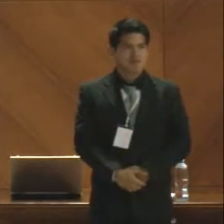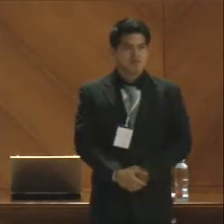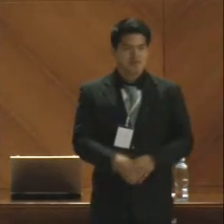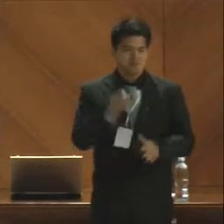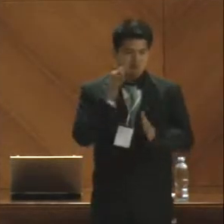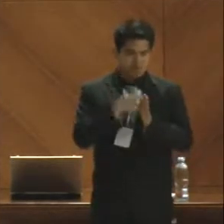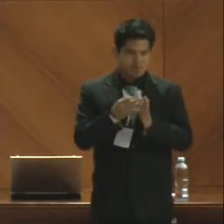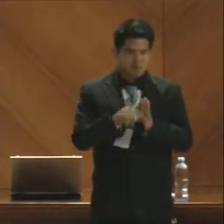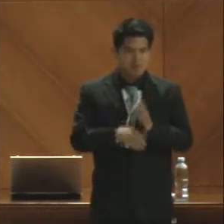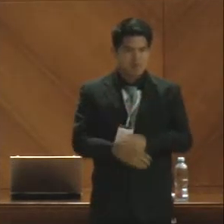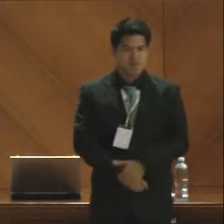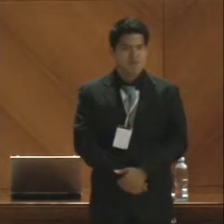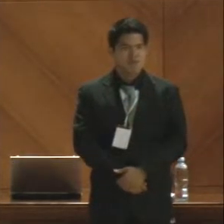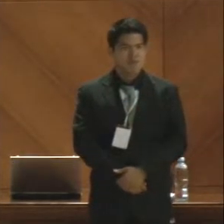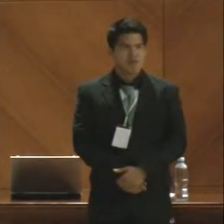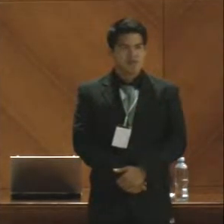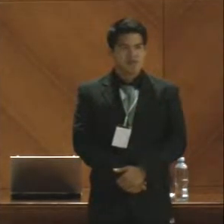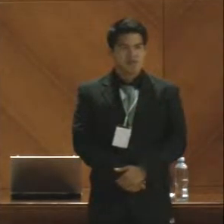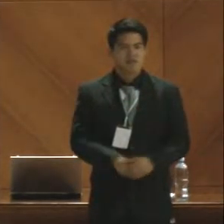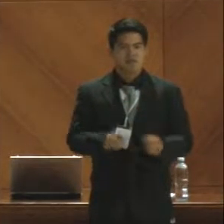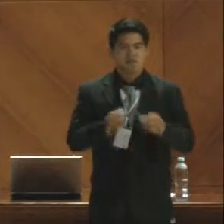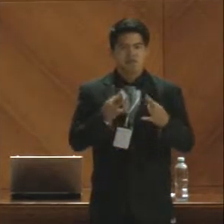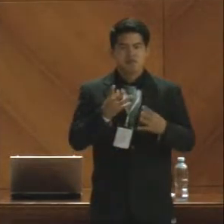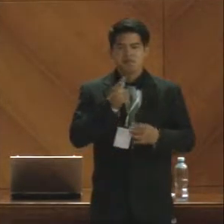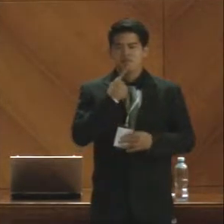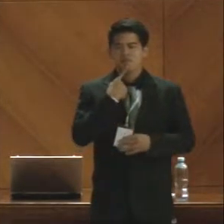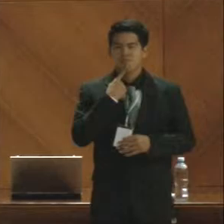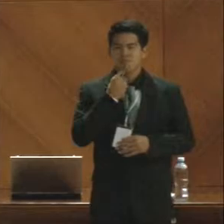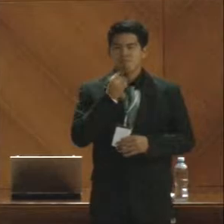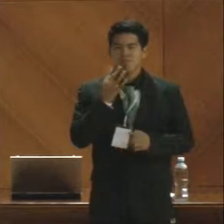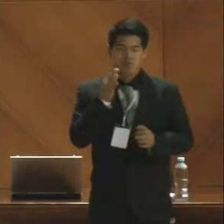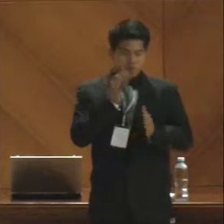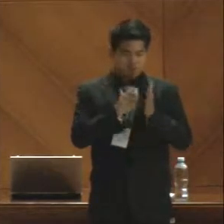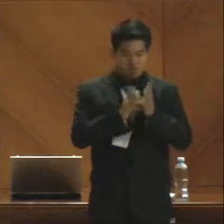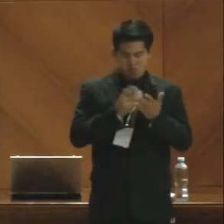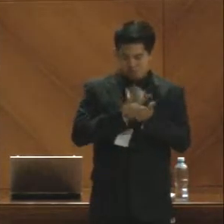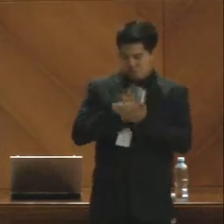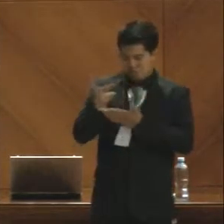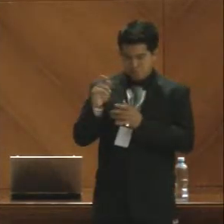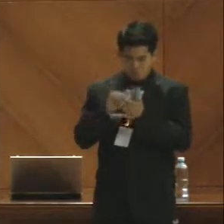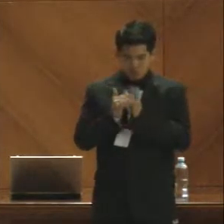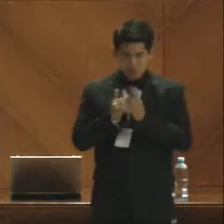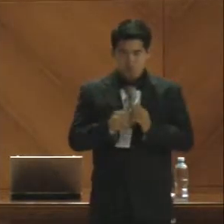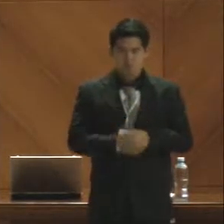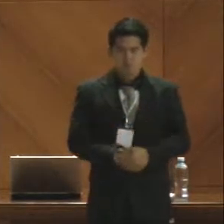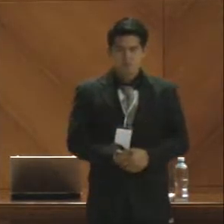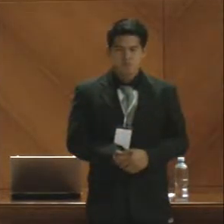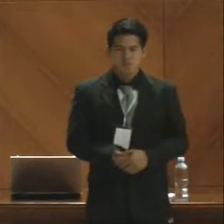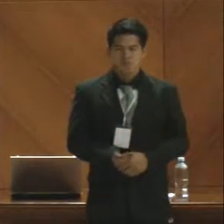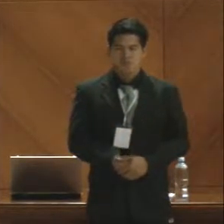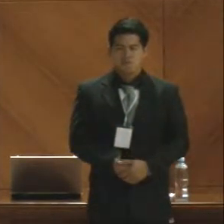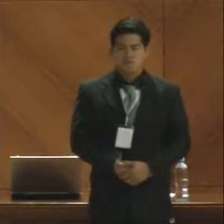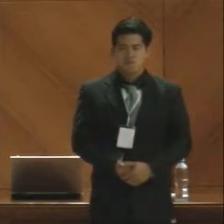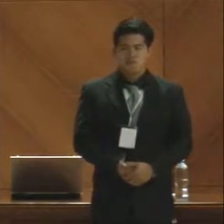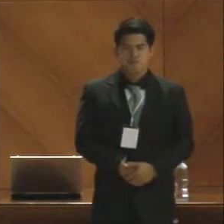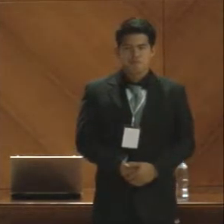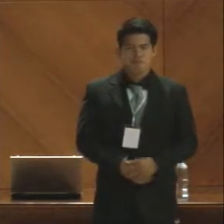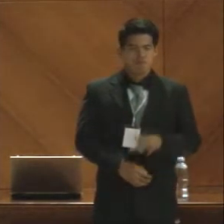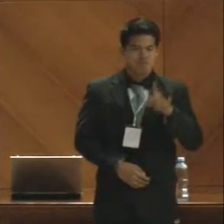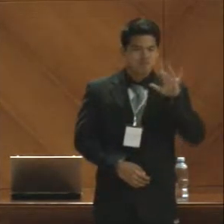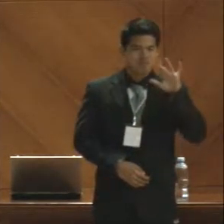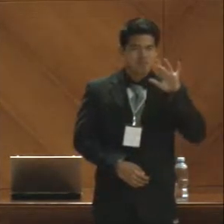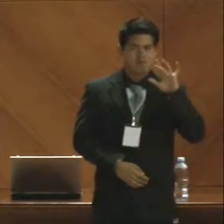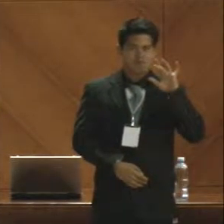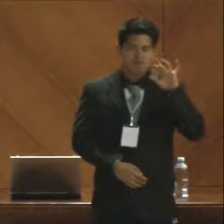Facebook. ¿Y saben cuánto pagó WhatsApp, Facebook por comprar WhatsApp? Entonces son 18 mil,